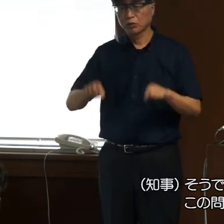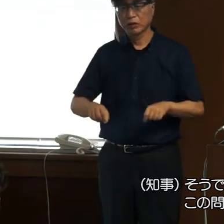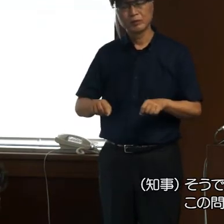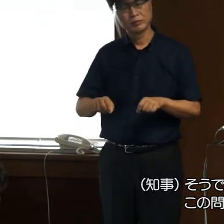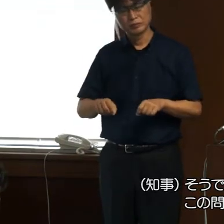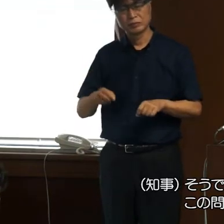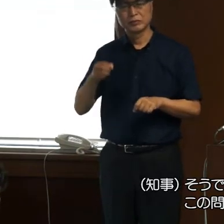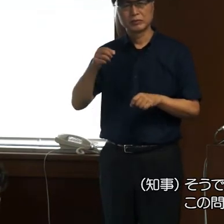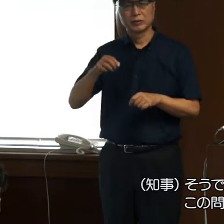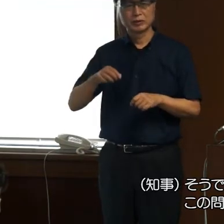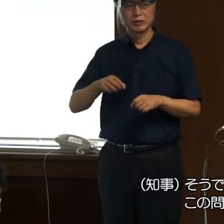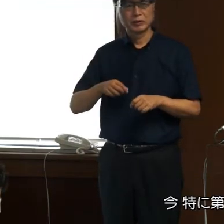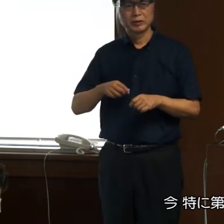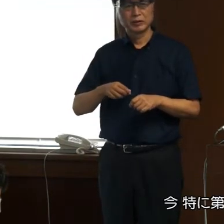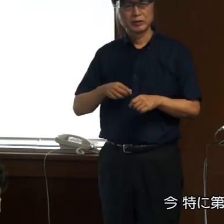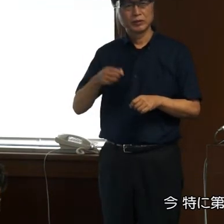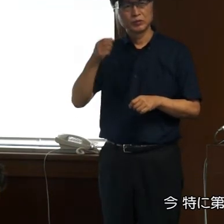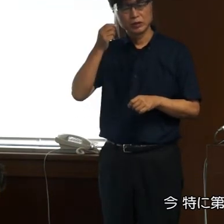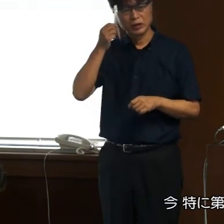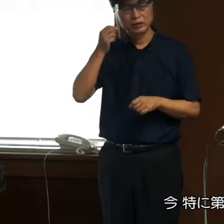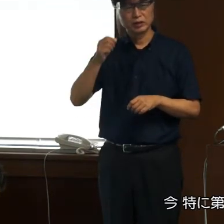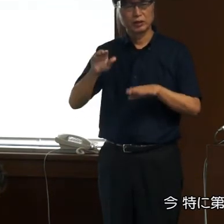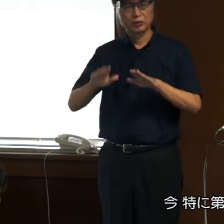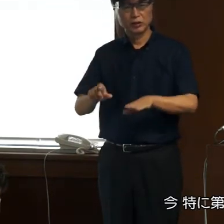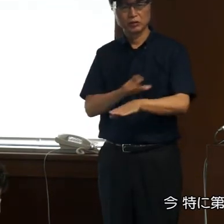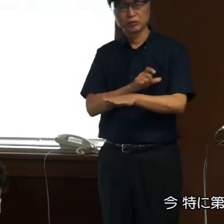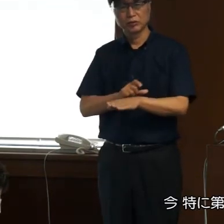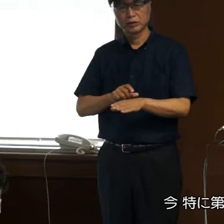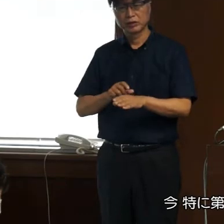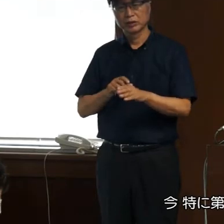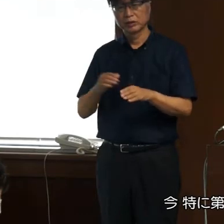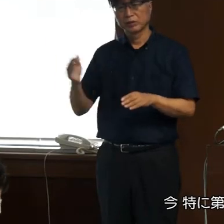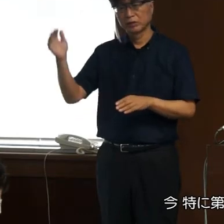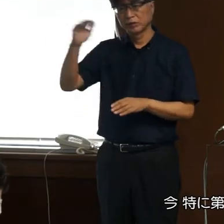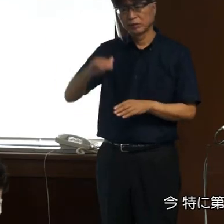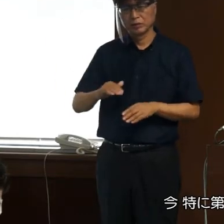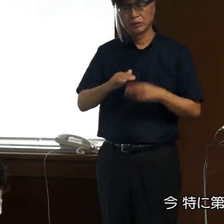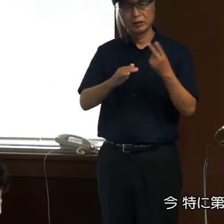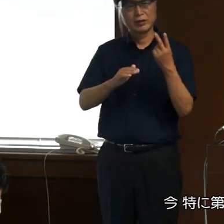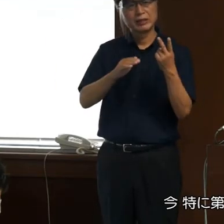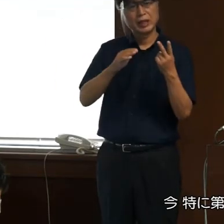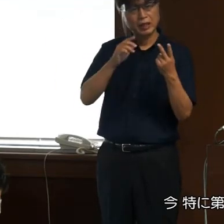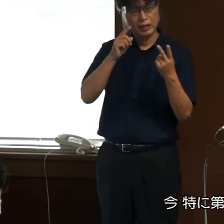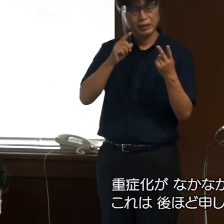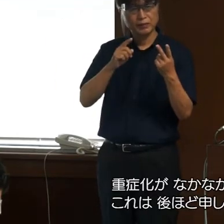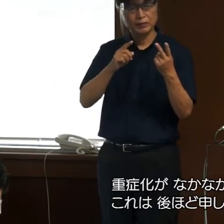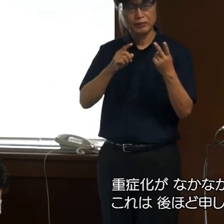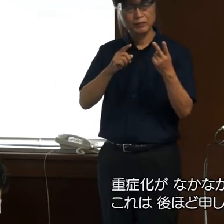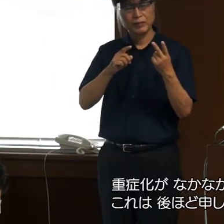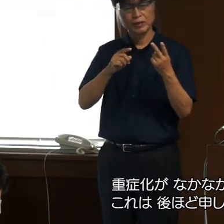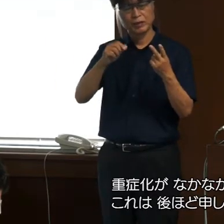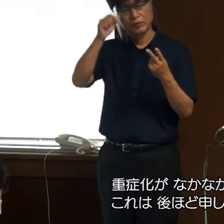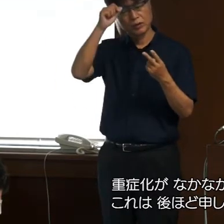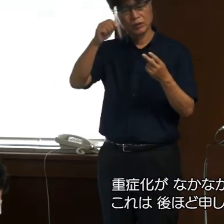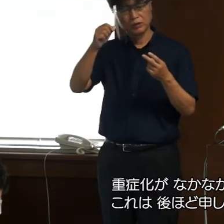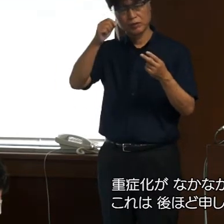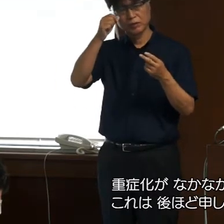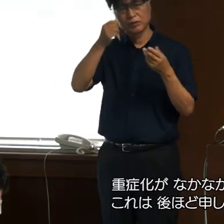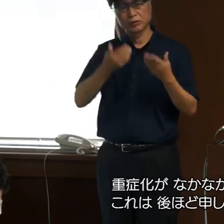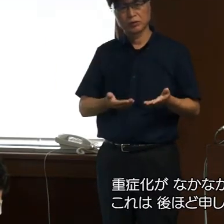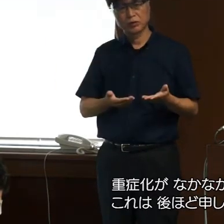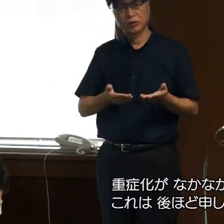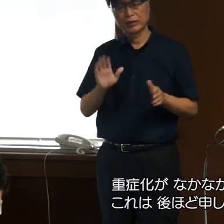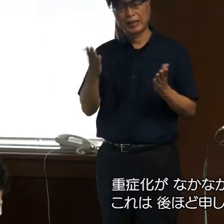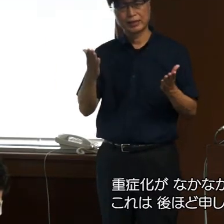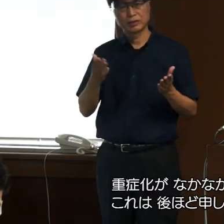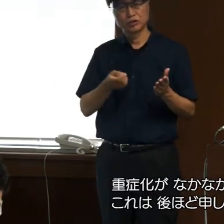て、今特に第2波になりますと重症化がなかなか起きてい